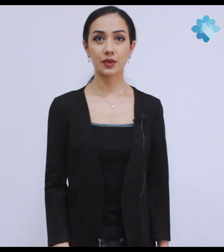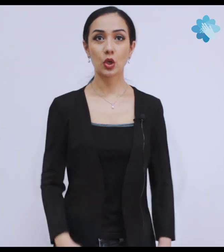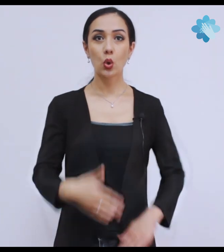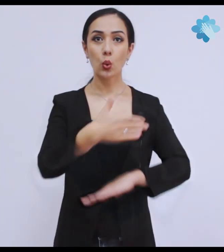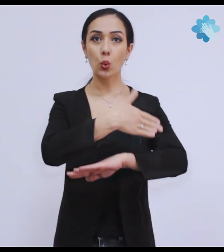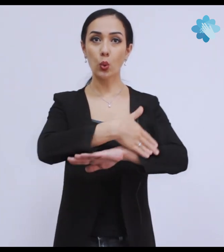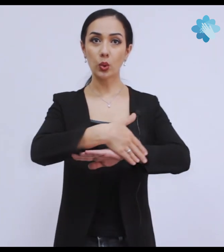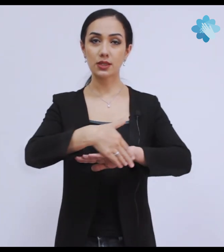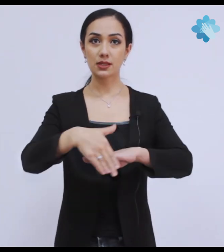улица